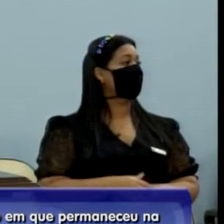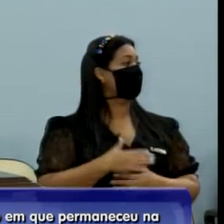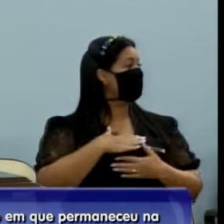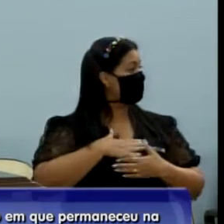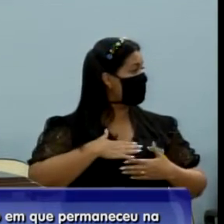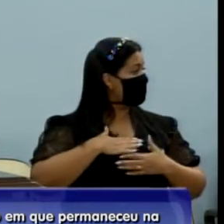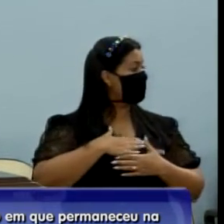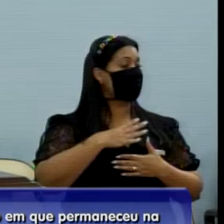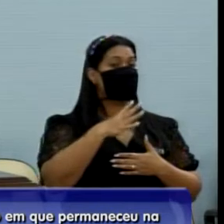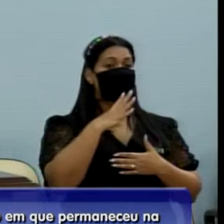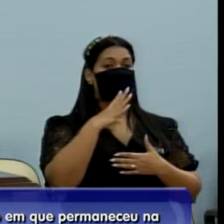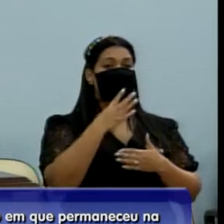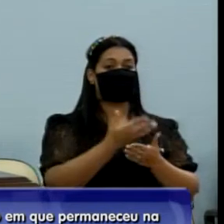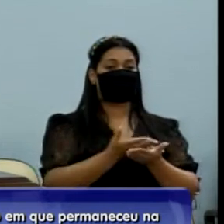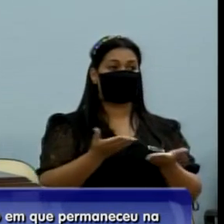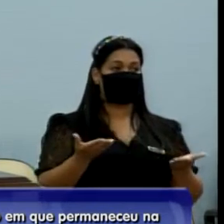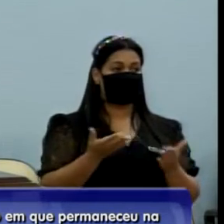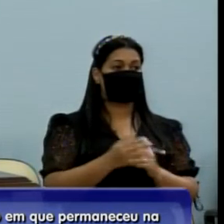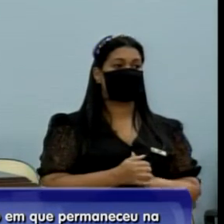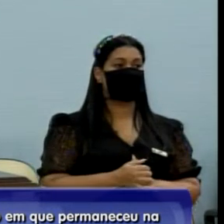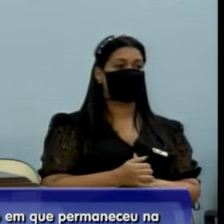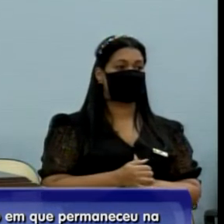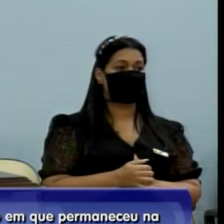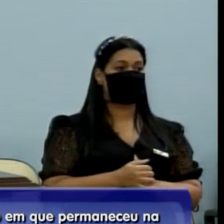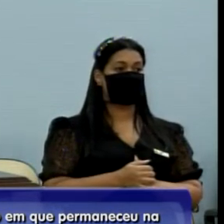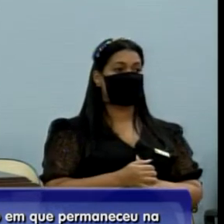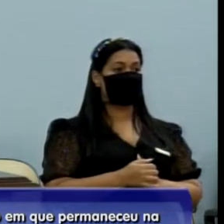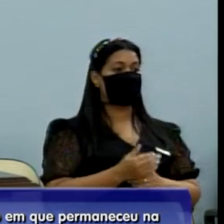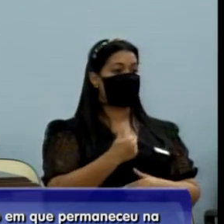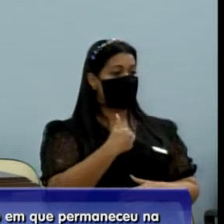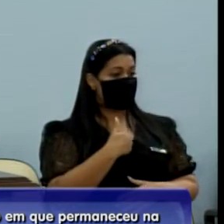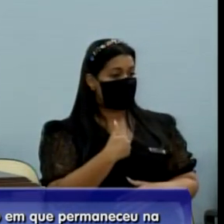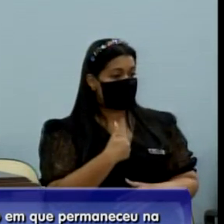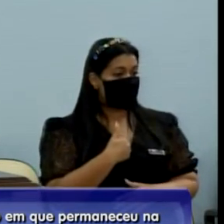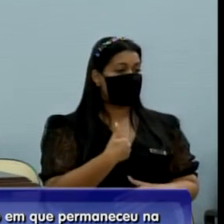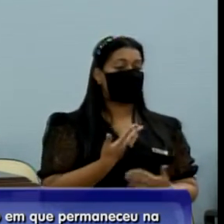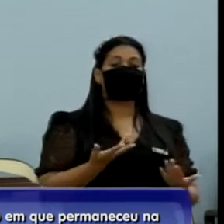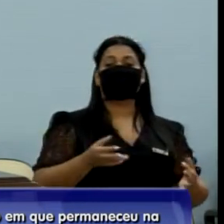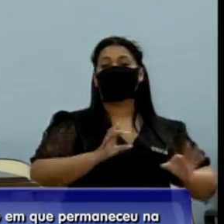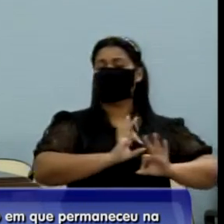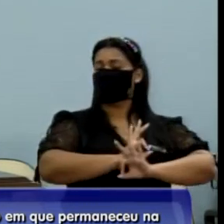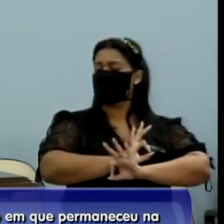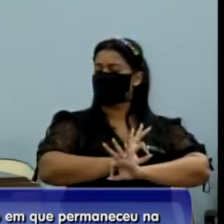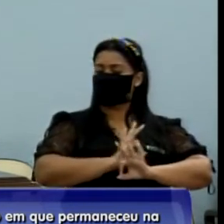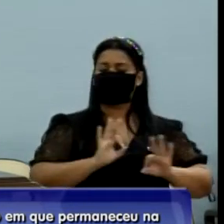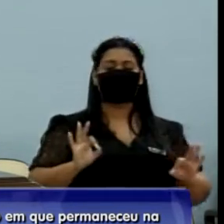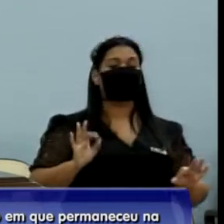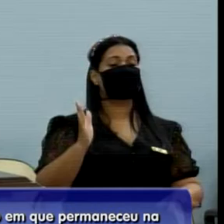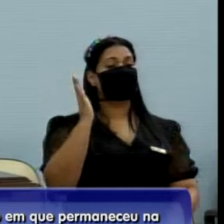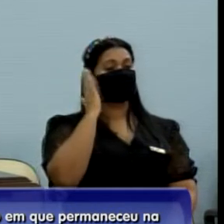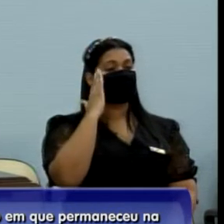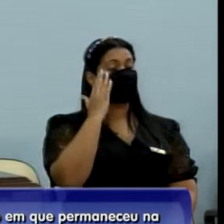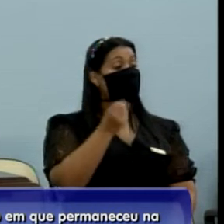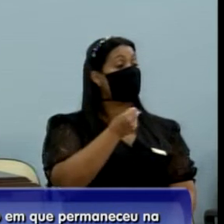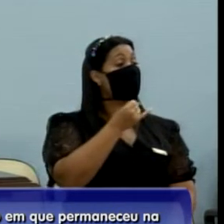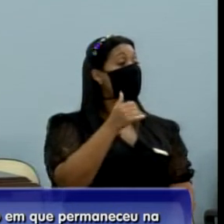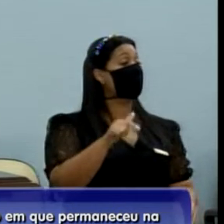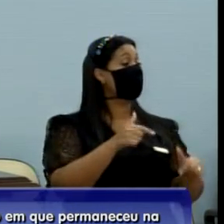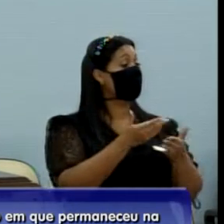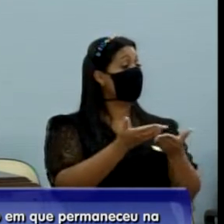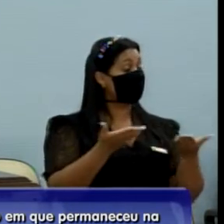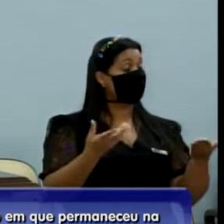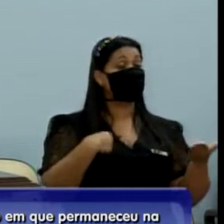conhecê-los oi oi foi para mim assim Espetacular saber o tanto de trabalho de